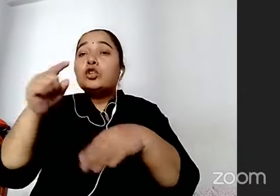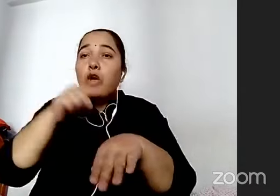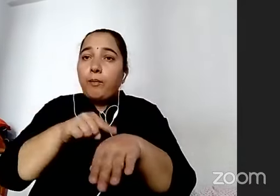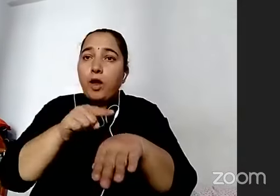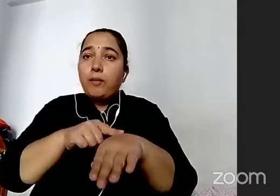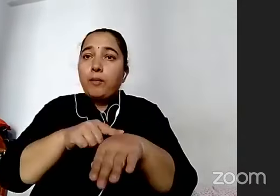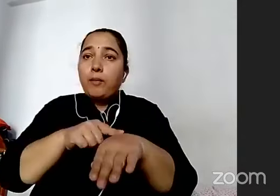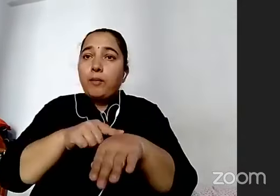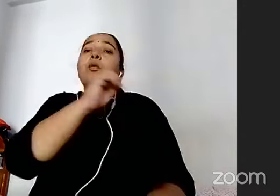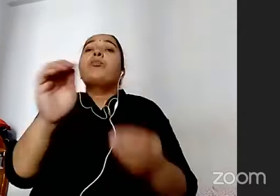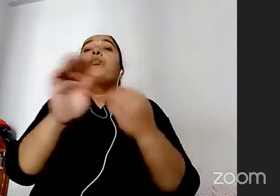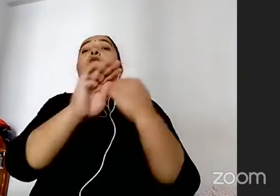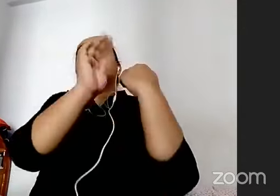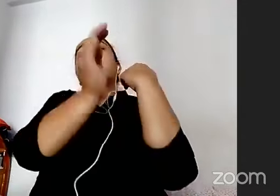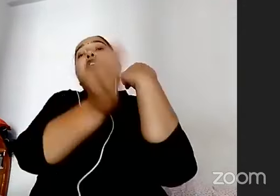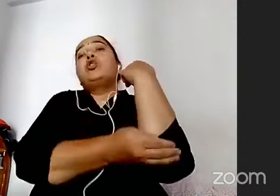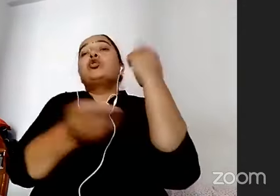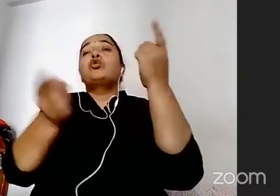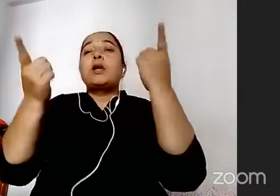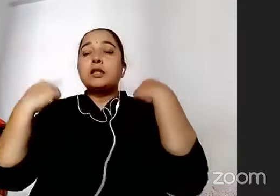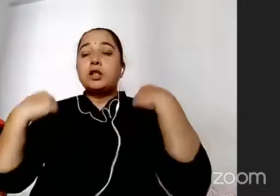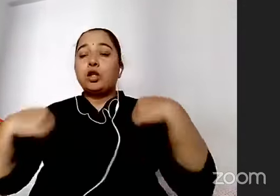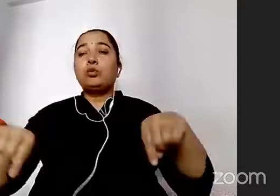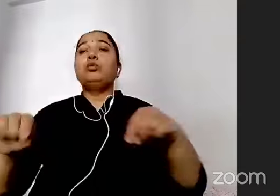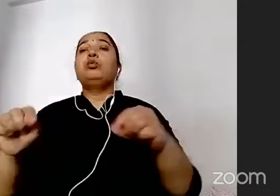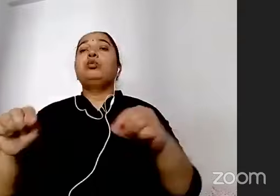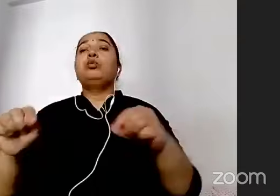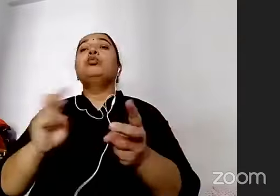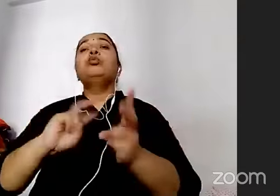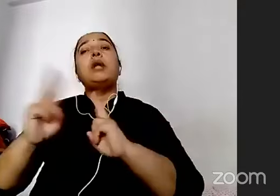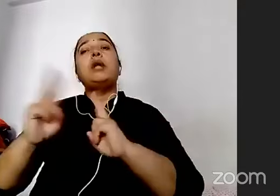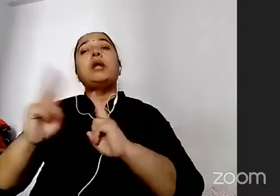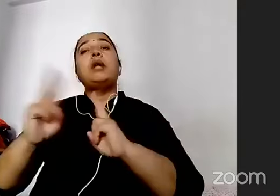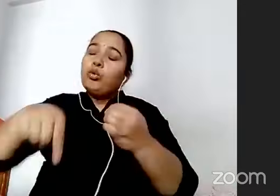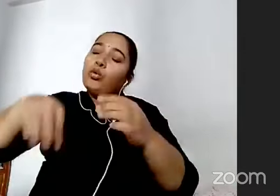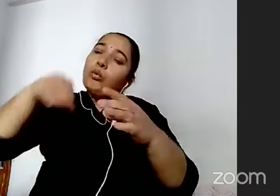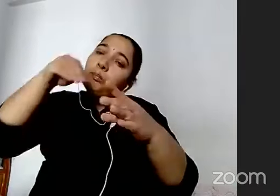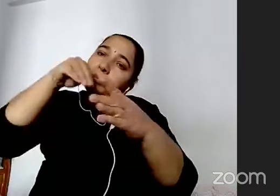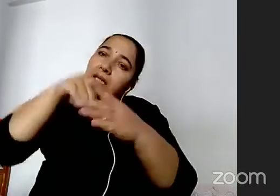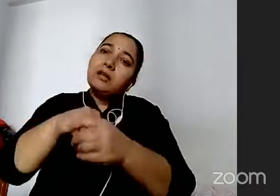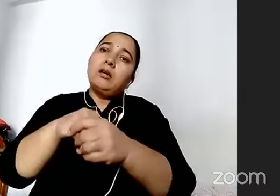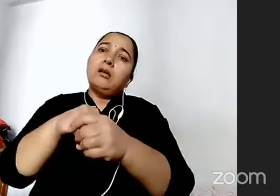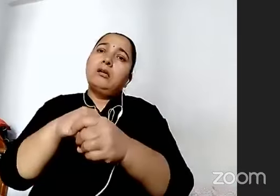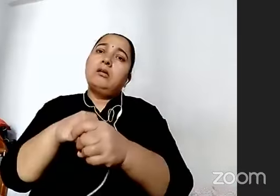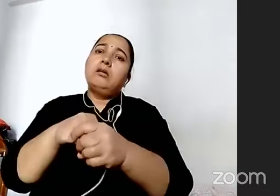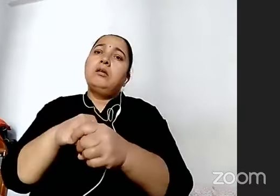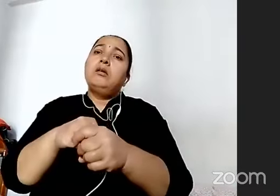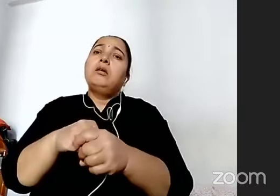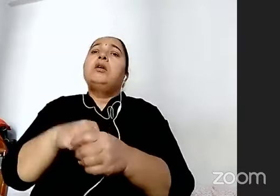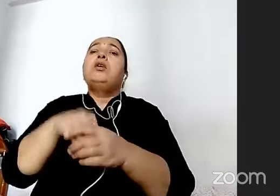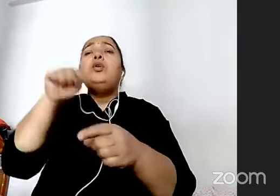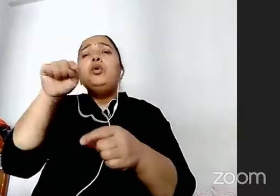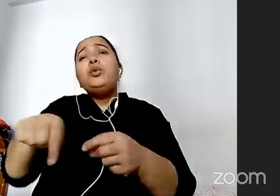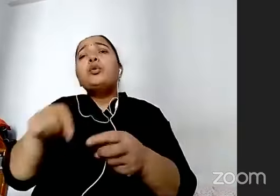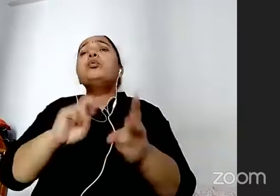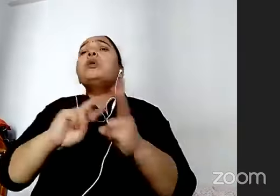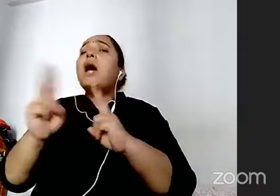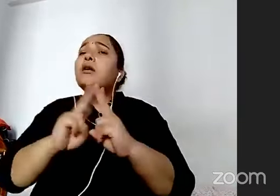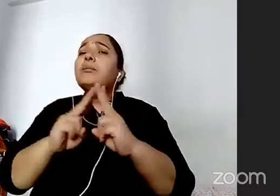गर्छौँ, सेक्सुअल एन्ड रिप्रोडक्टिभ राइट्सभित्र यो के त भन्दाखेरि एसेन्सियल कम्पोनेन्टको रूपमा आउनुपर्छ भनेर अहिले